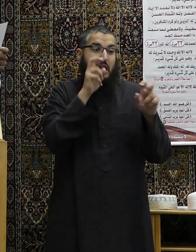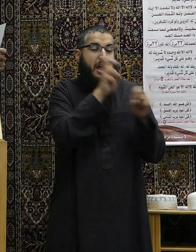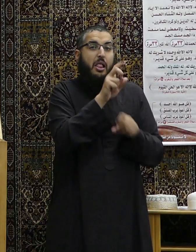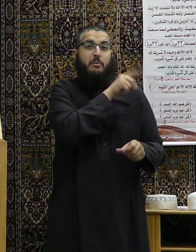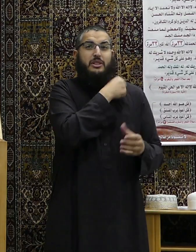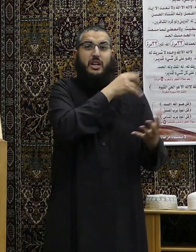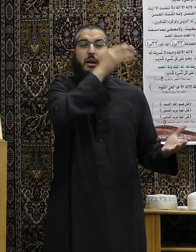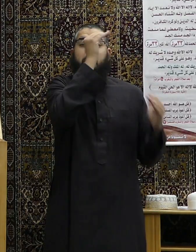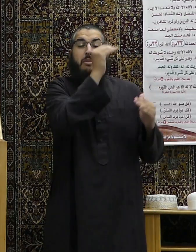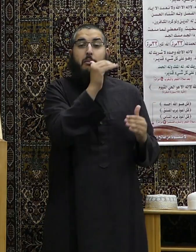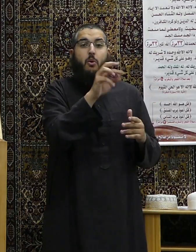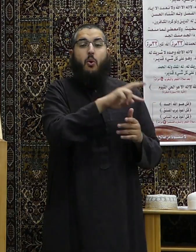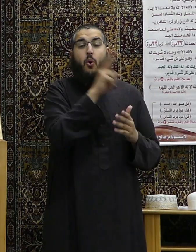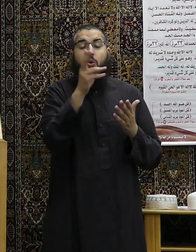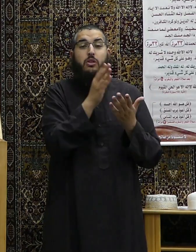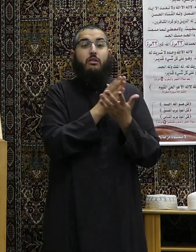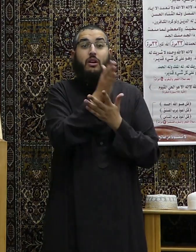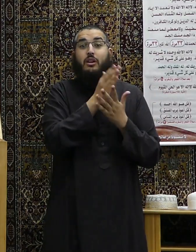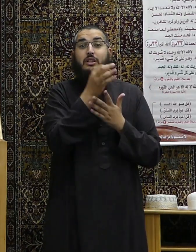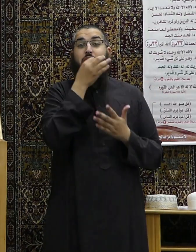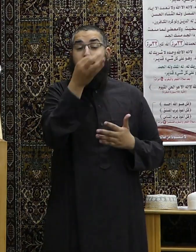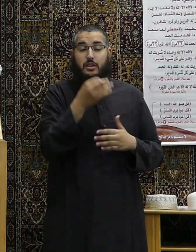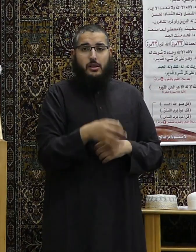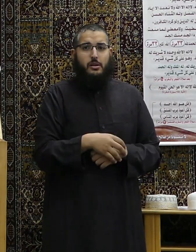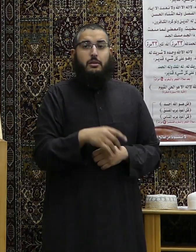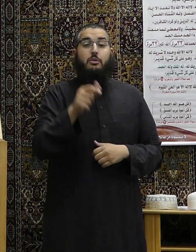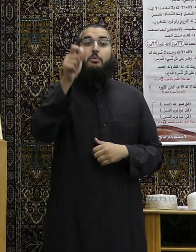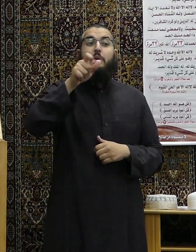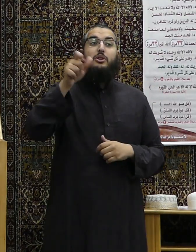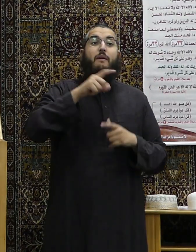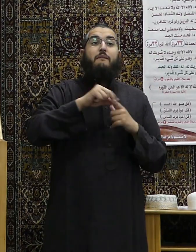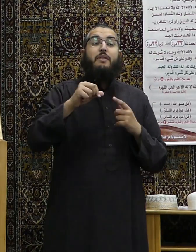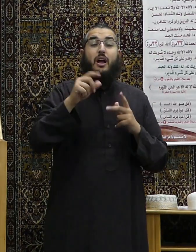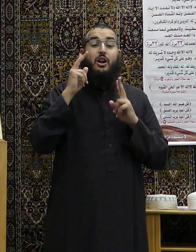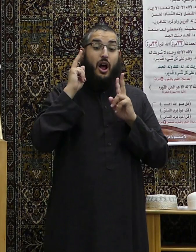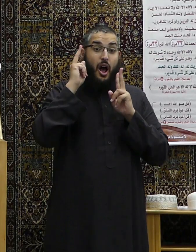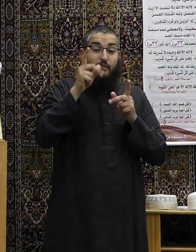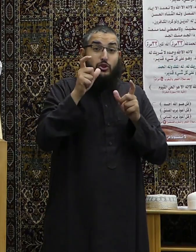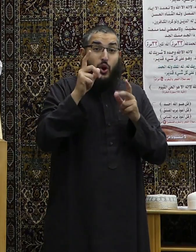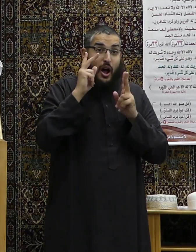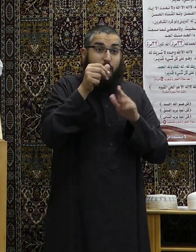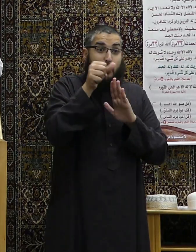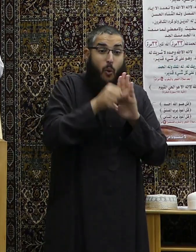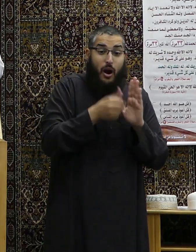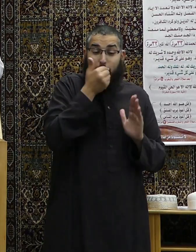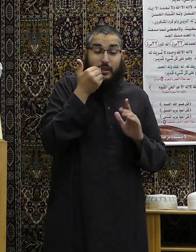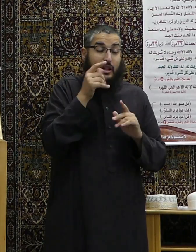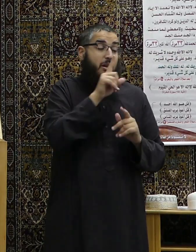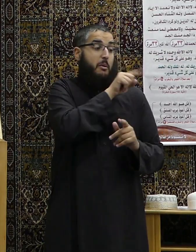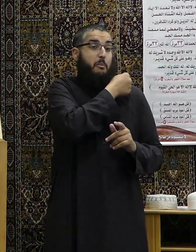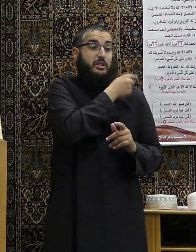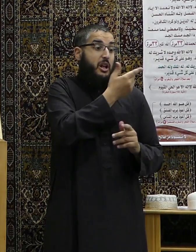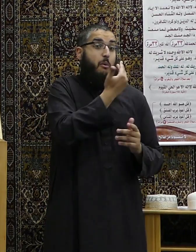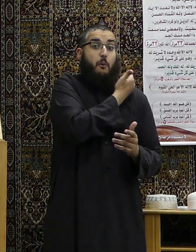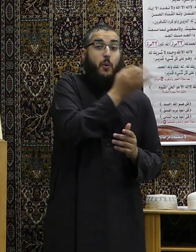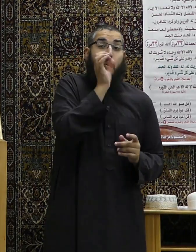Et il y a d'autres versions où le prophète sallallahu alayhi wa sallam dit, celui qui a eu la faveur d'arriver à Ramadan mais n'a pas été pardonné, qu'il soit maudit.